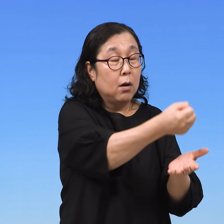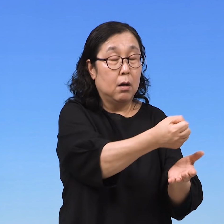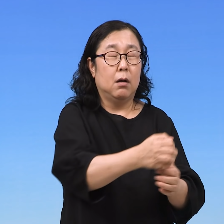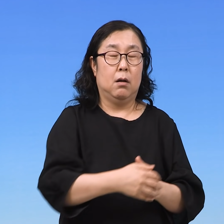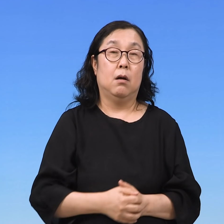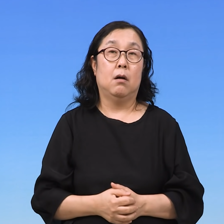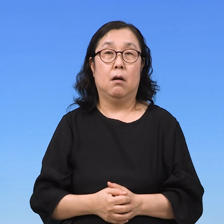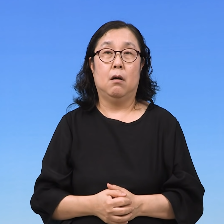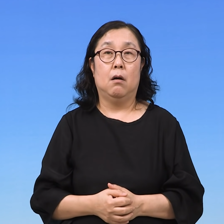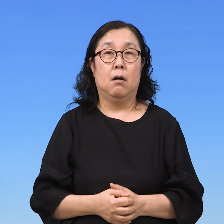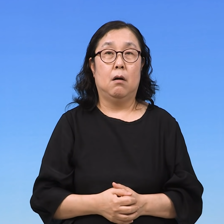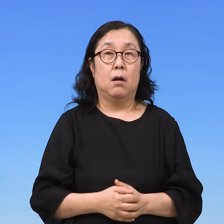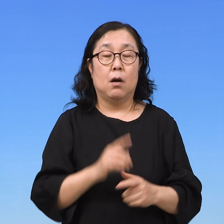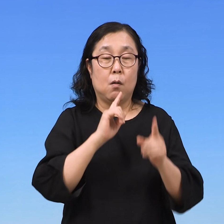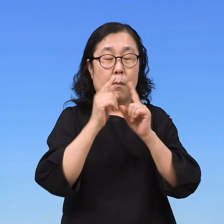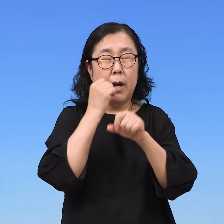이런